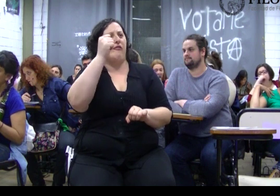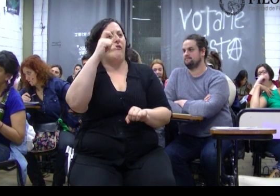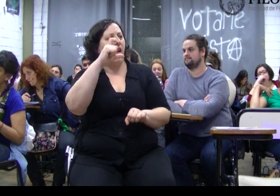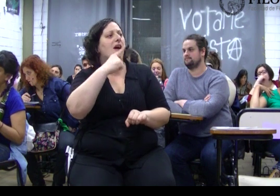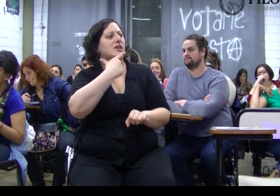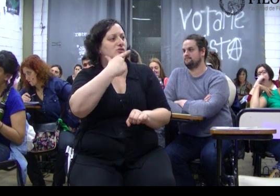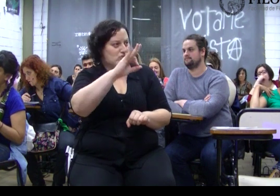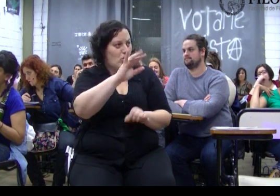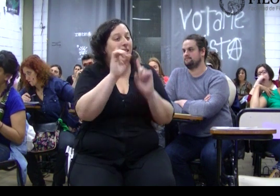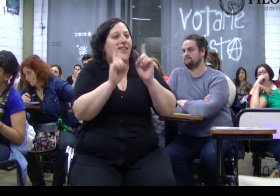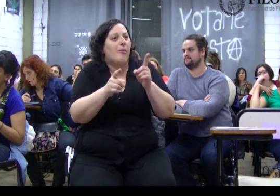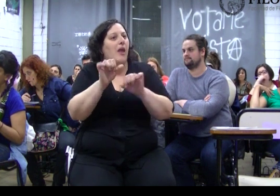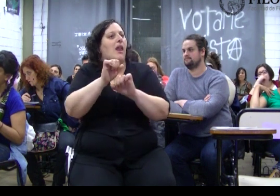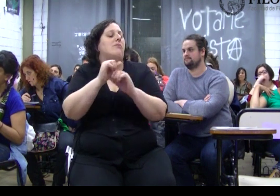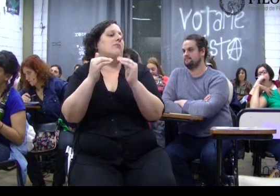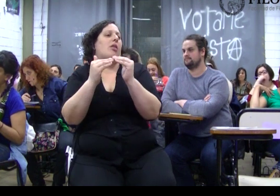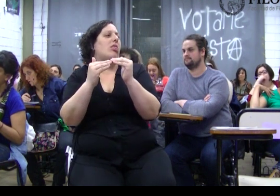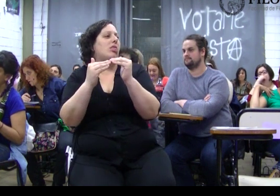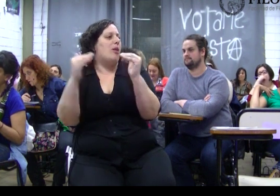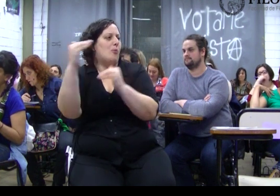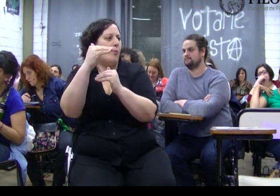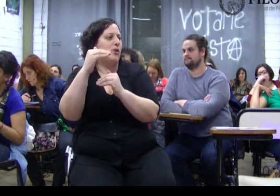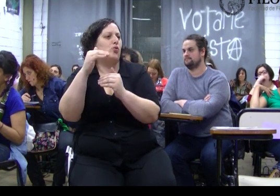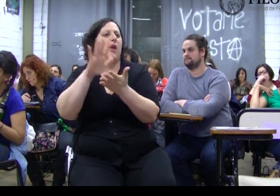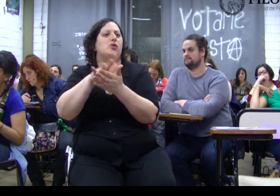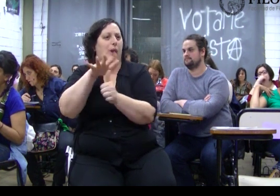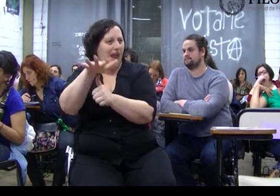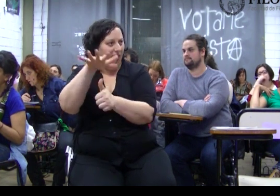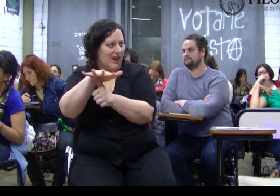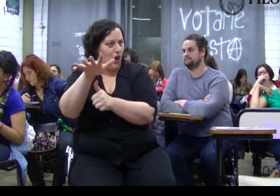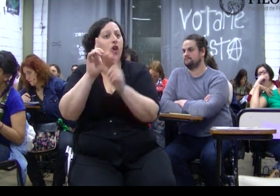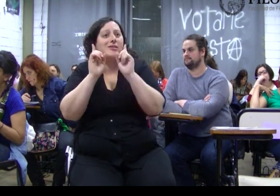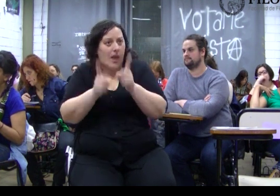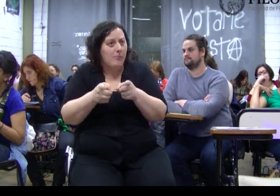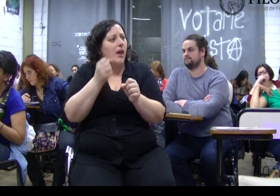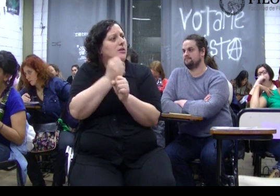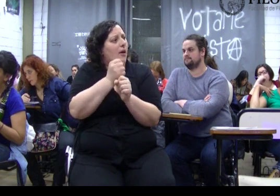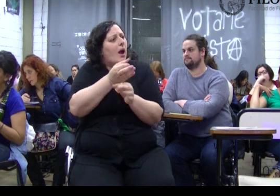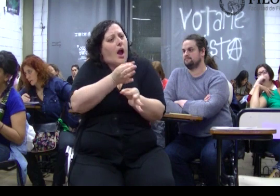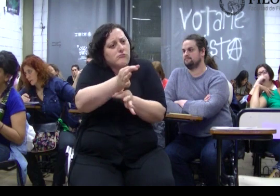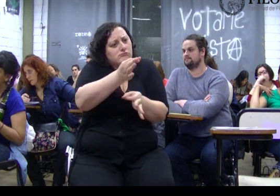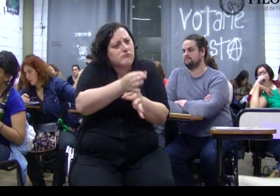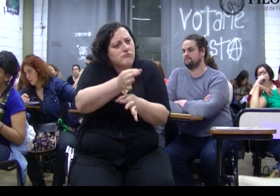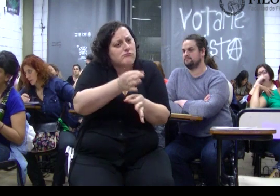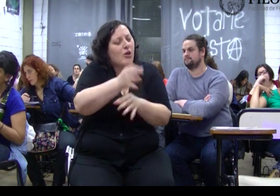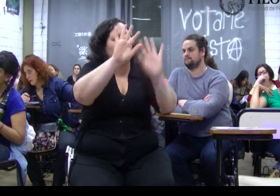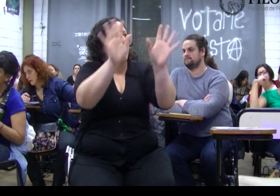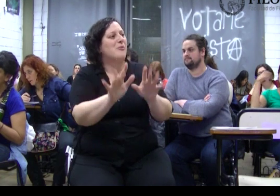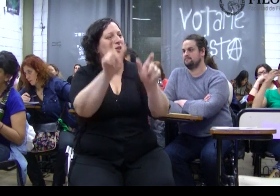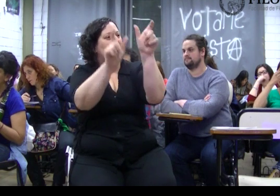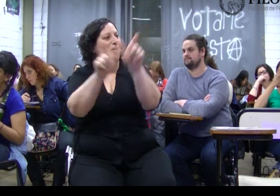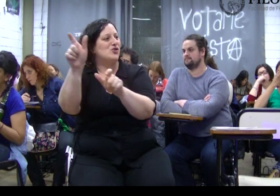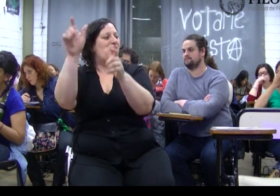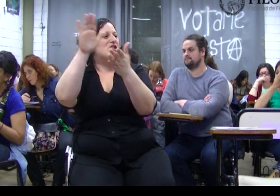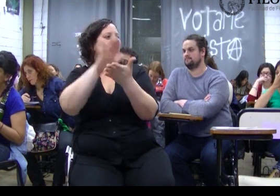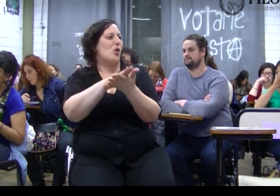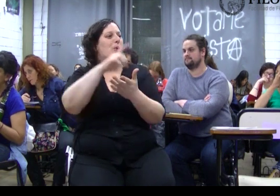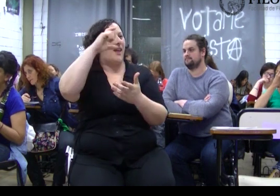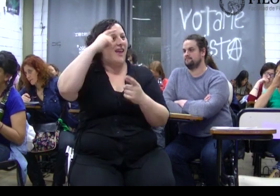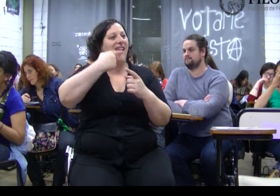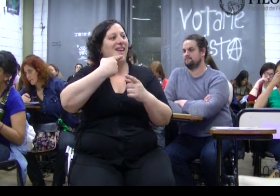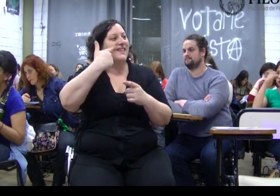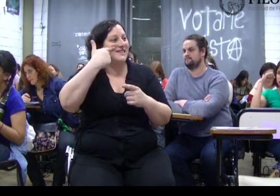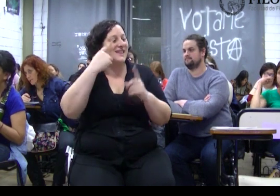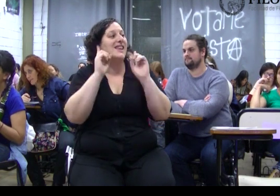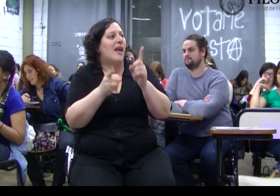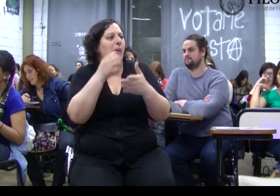en estudios y políticas de género. También es capacitadora en ESI y diversidad funcional y es activista feminista. Así que bueno, todo